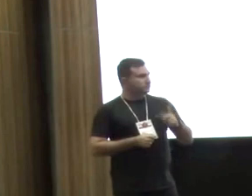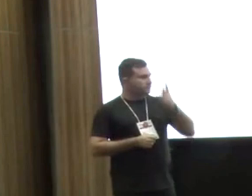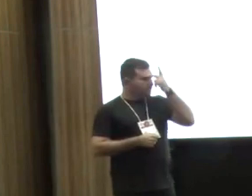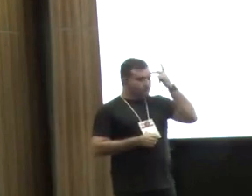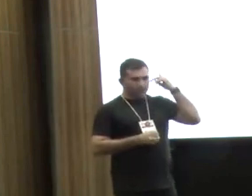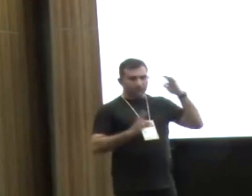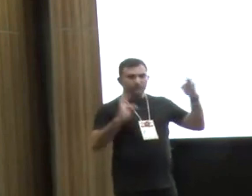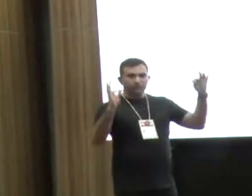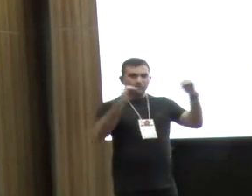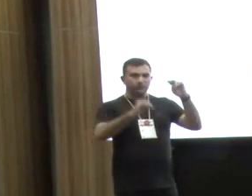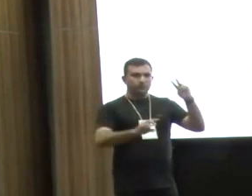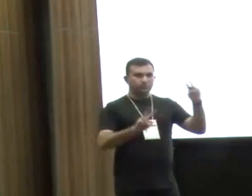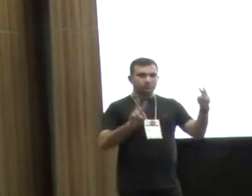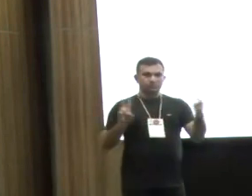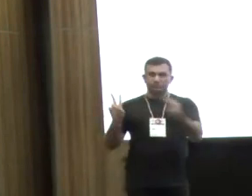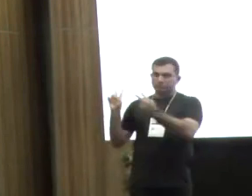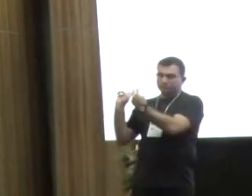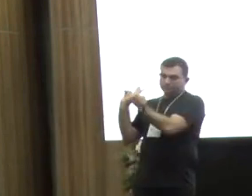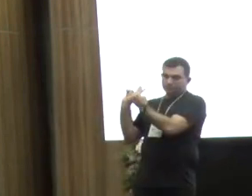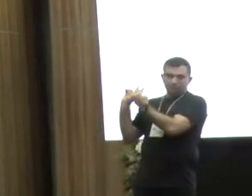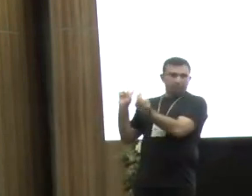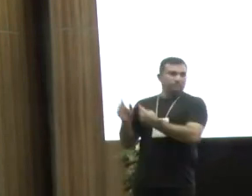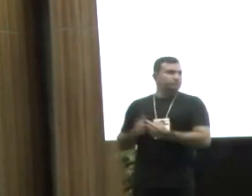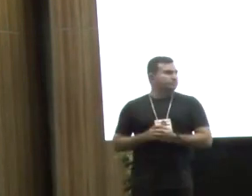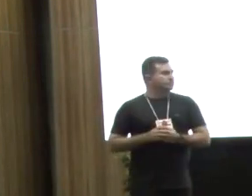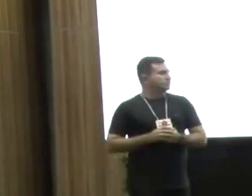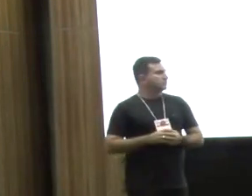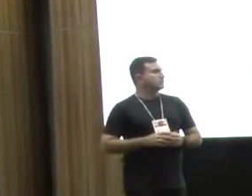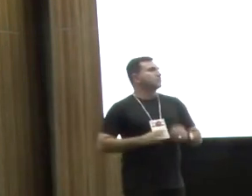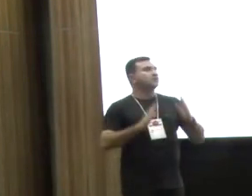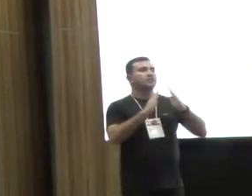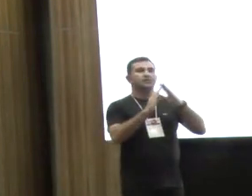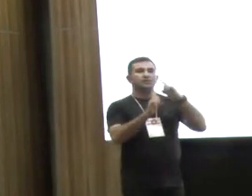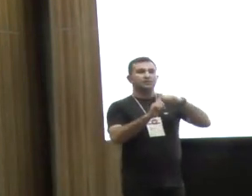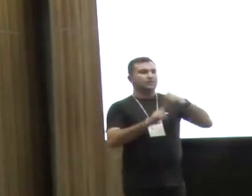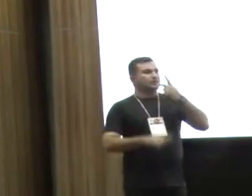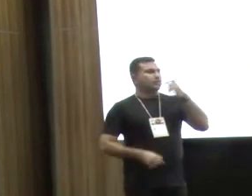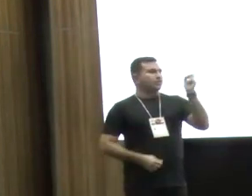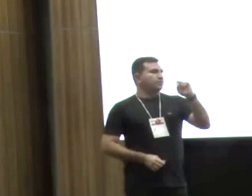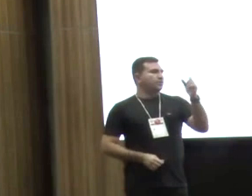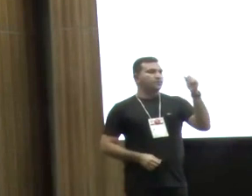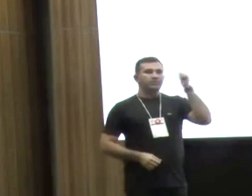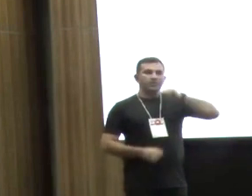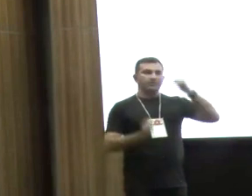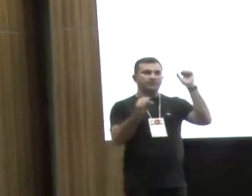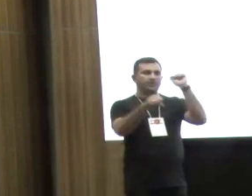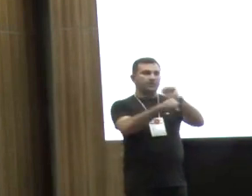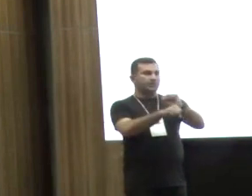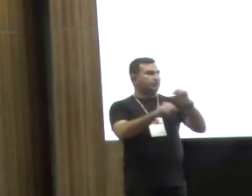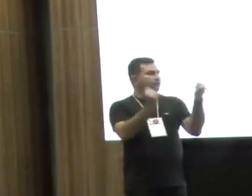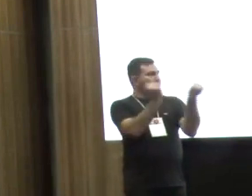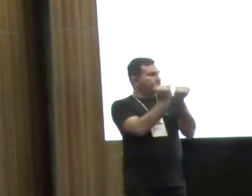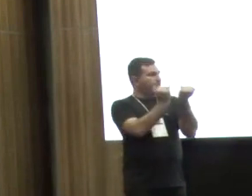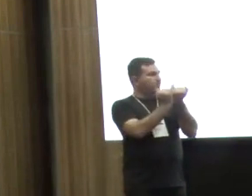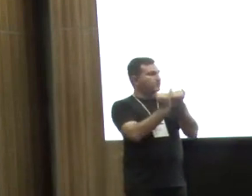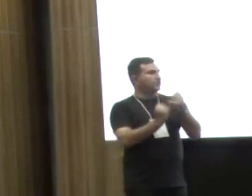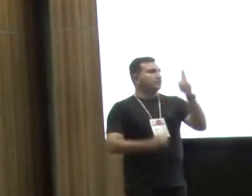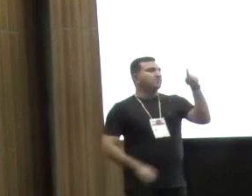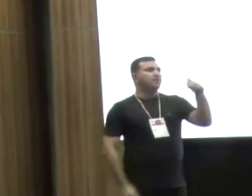Todo mundo olhou para trás. A igreja não falou em mulheres pararem de fofocar, Padre